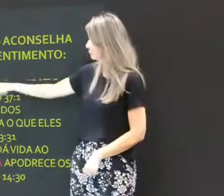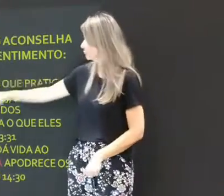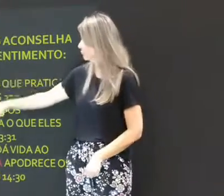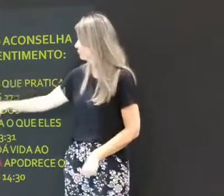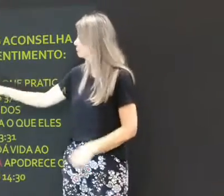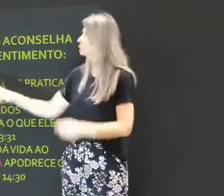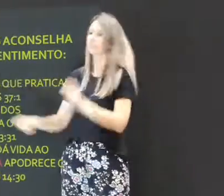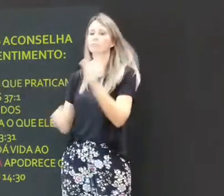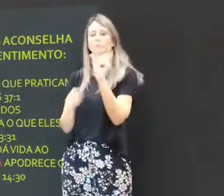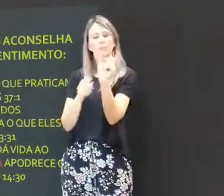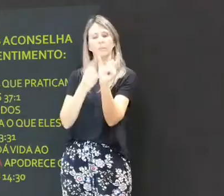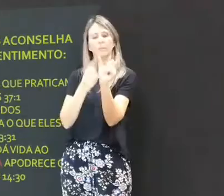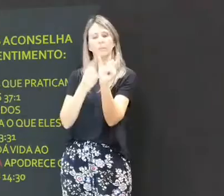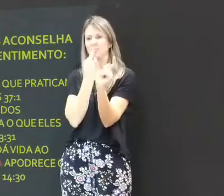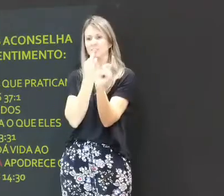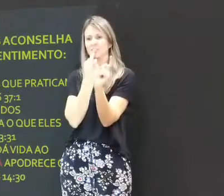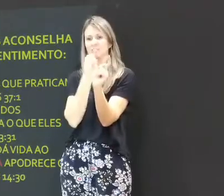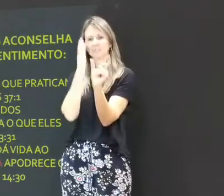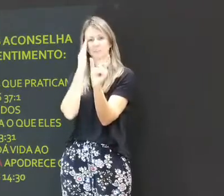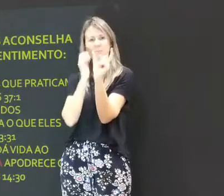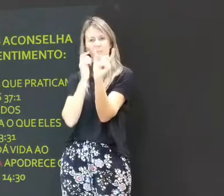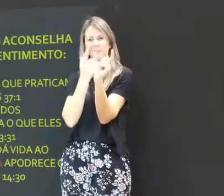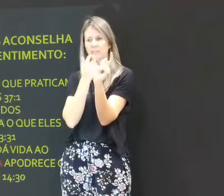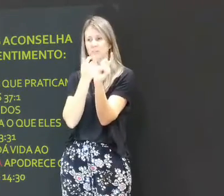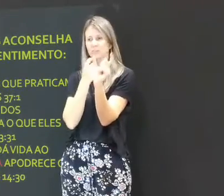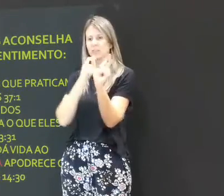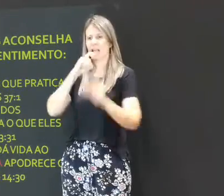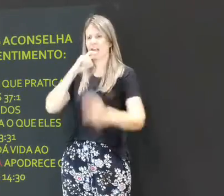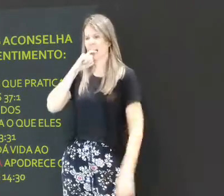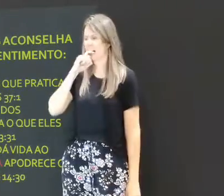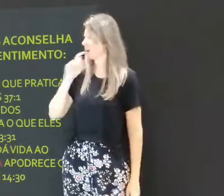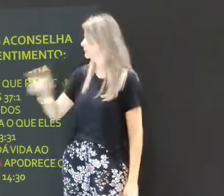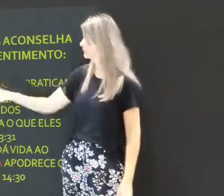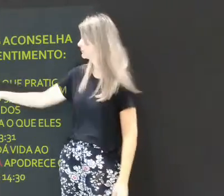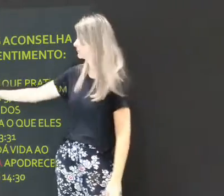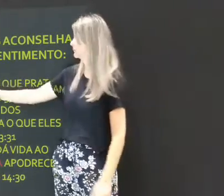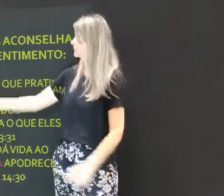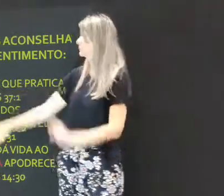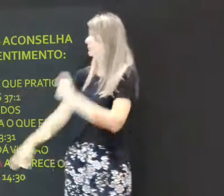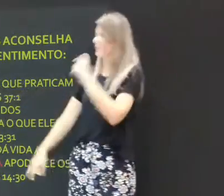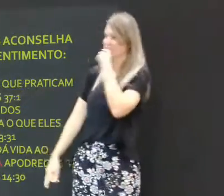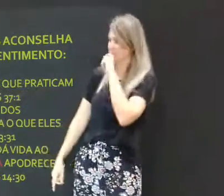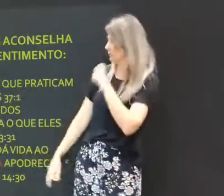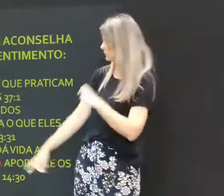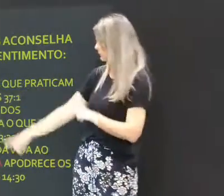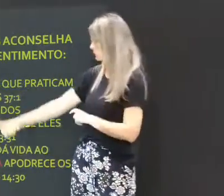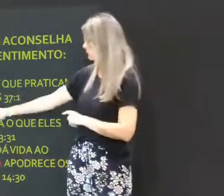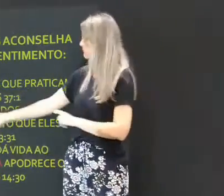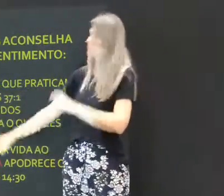O que a Bíblia fala a respeito desse sentimento? Está vendo essa palavra em vermelho? Inveja.